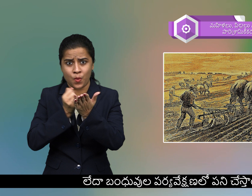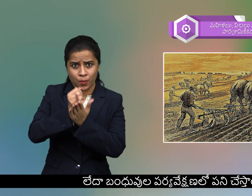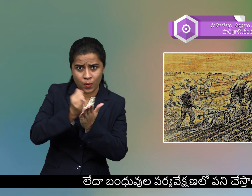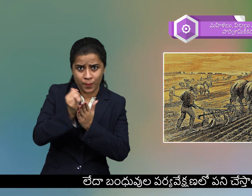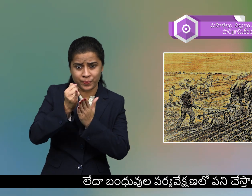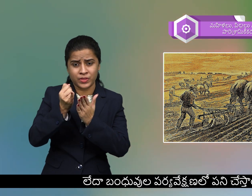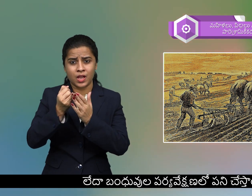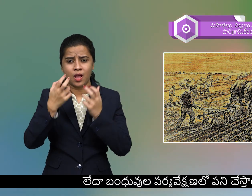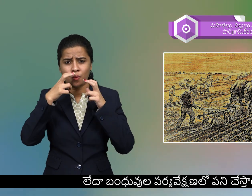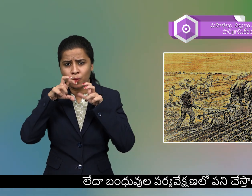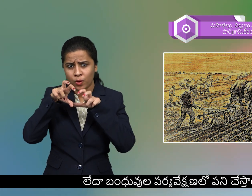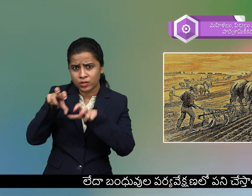బంధువుల పర్యవేక్షణలో పనిచేస్తారు.